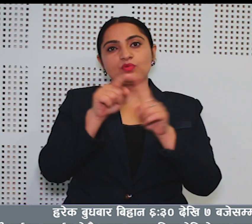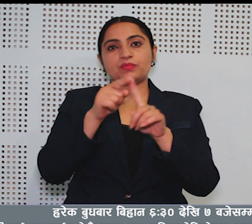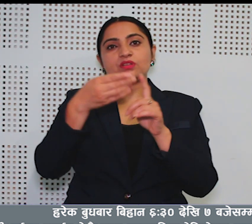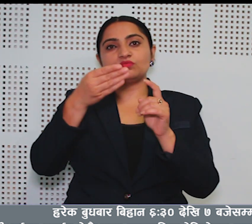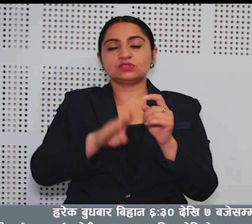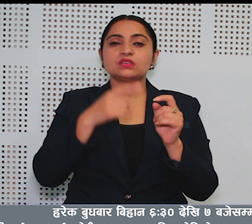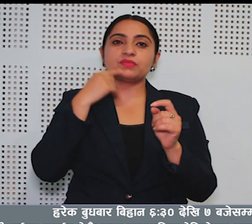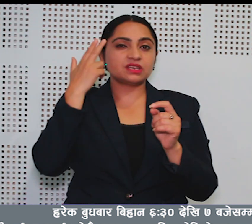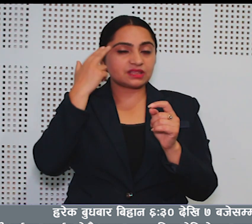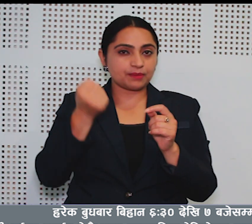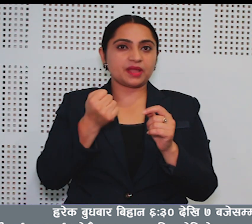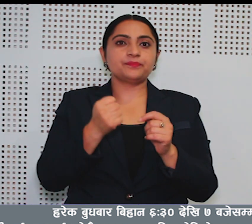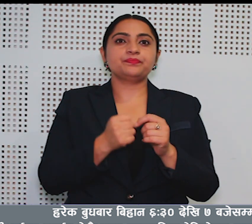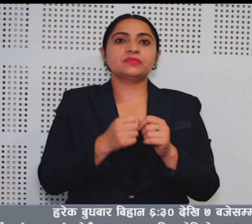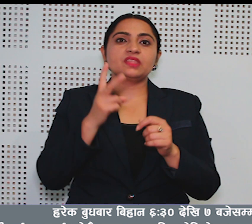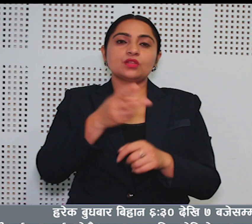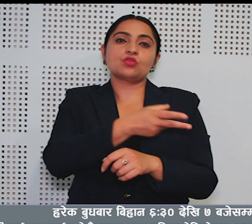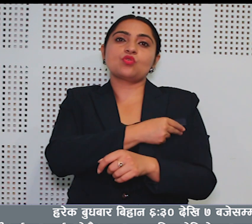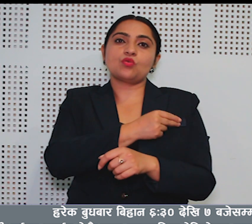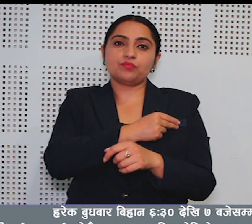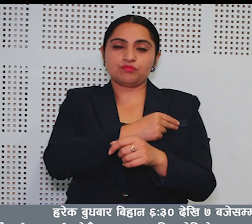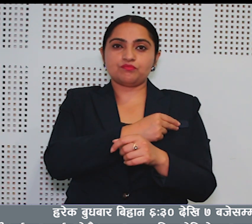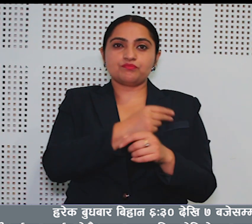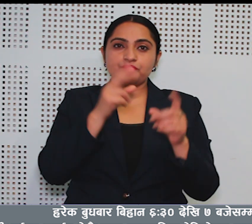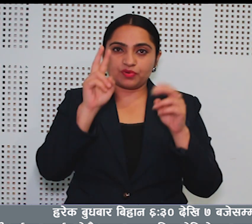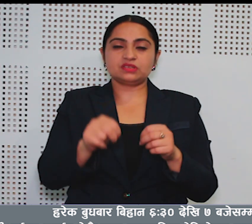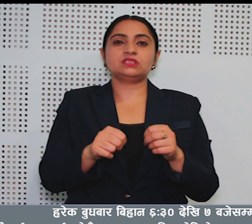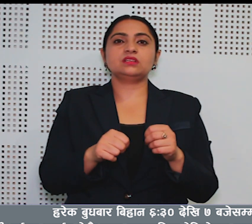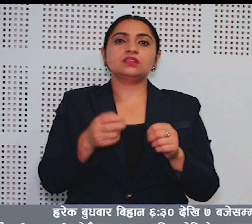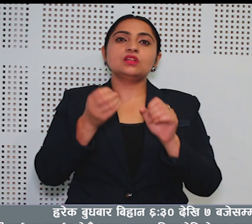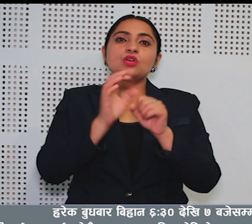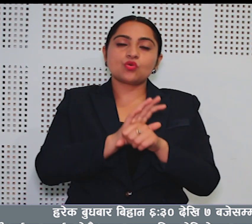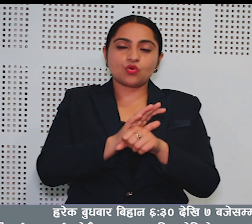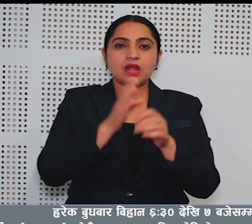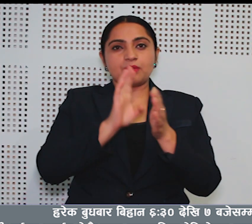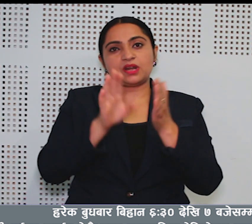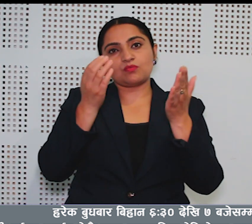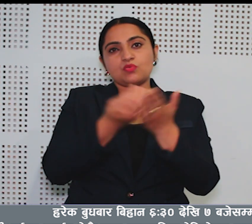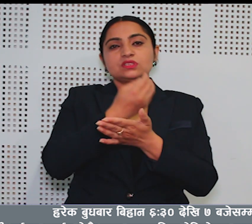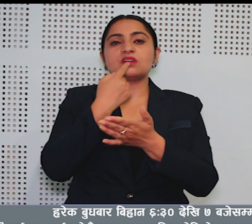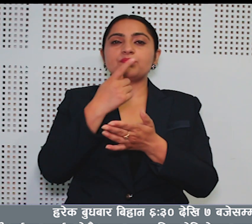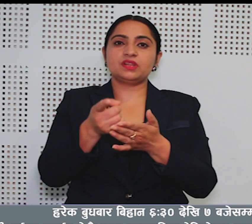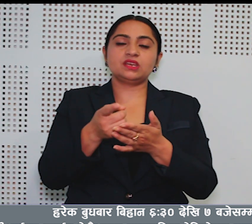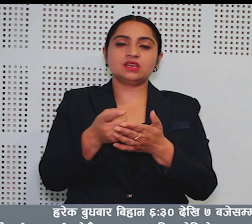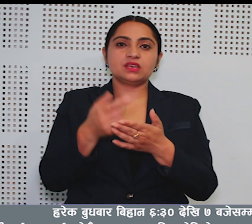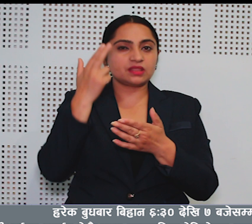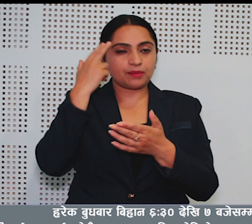अनि त्यो खोप हामीले लगाउनु पर्दो रहेछ अनि कोरोना रोगबाट अनि हामी मुक्त हुनु। पहिला त नि